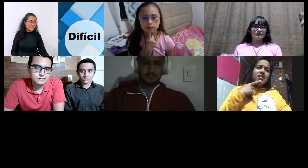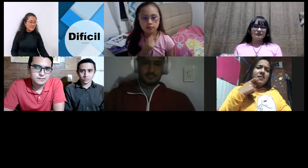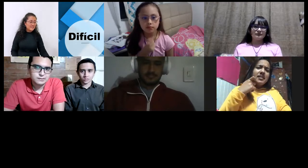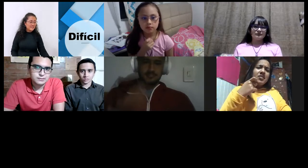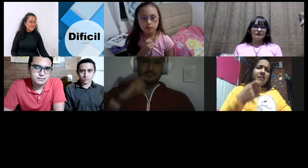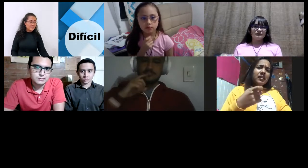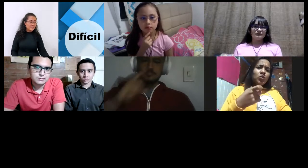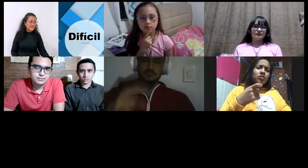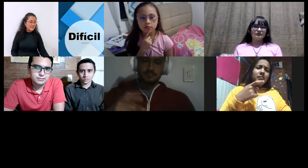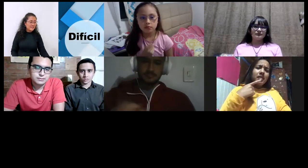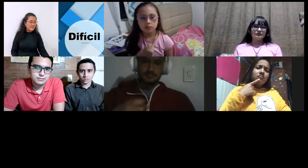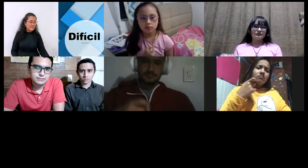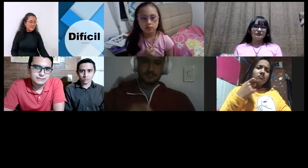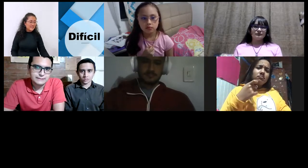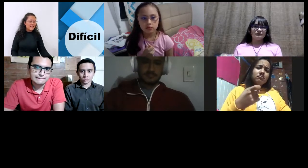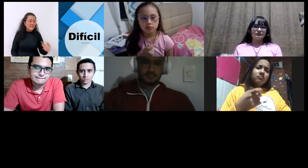para pregúntame.